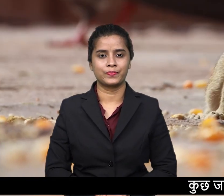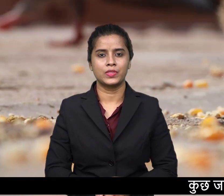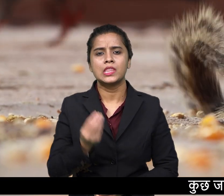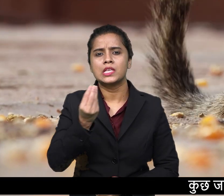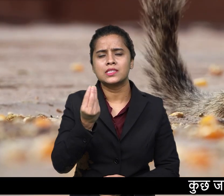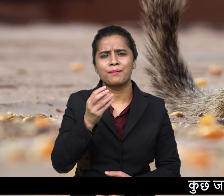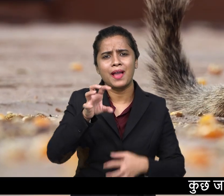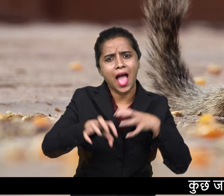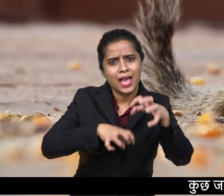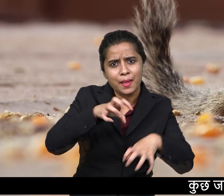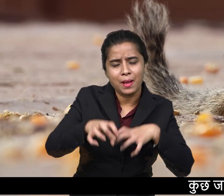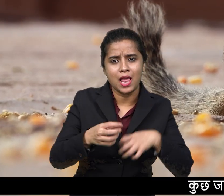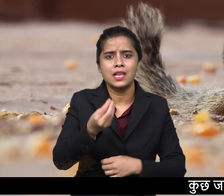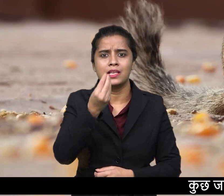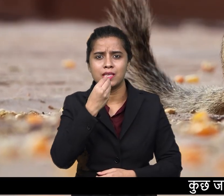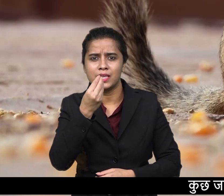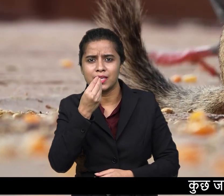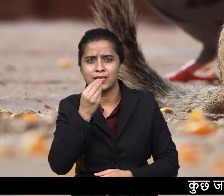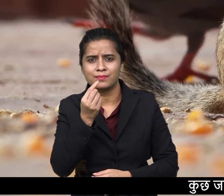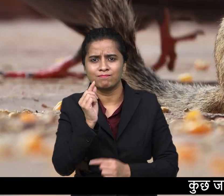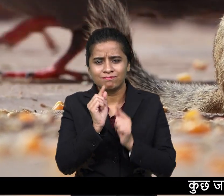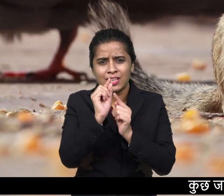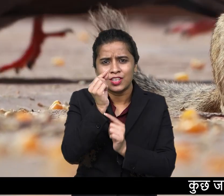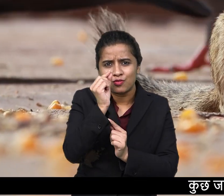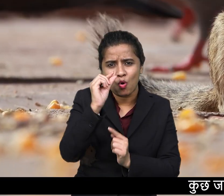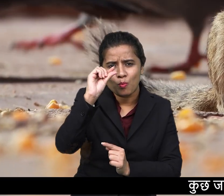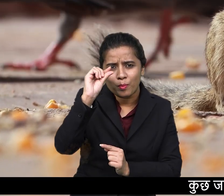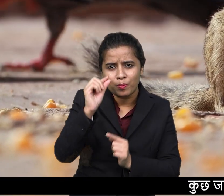कुछ जानवर अनाज खाते हैं,